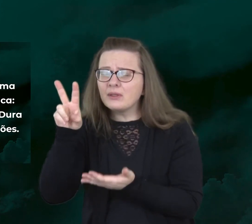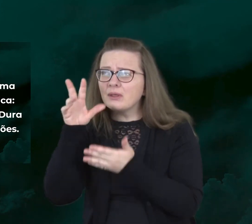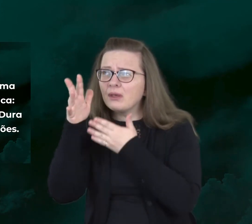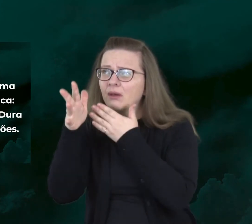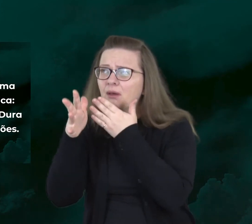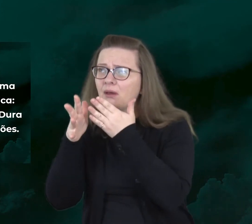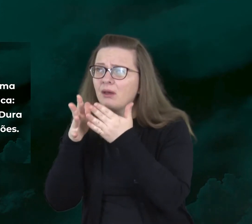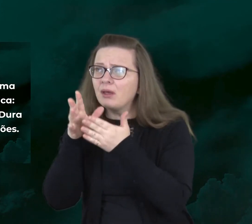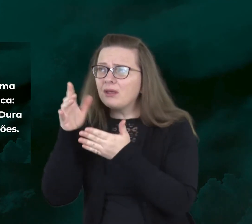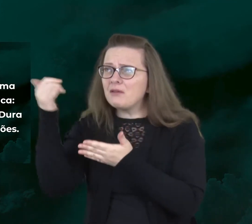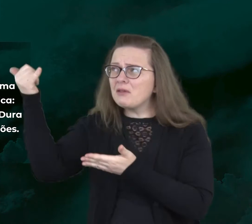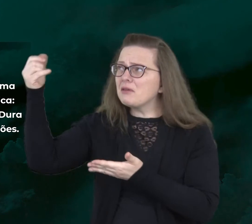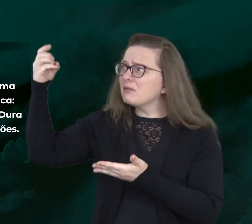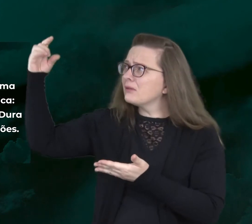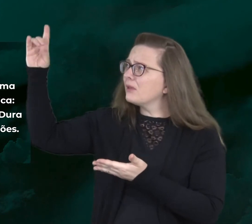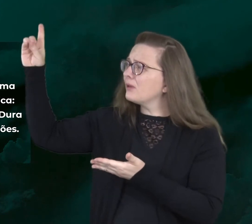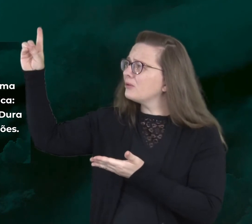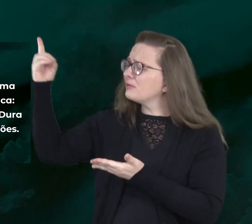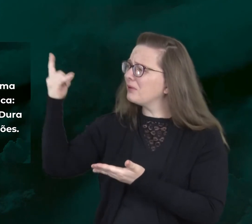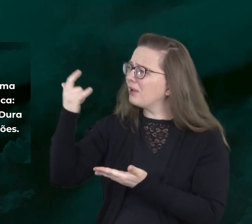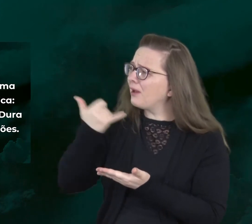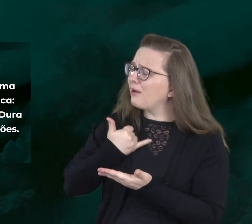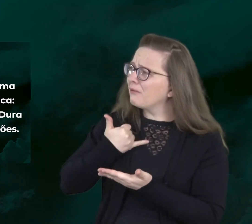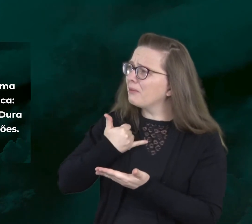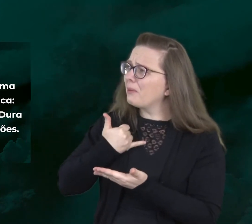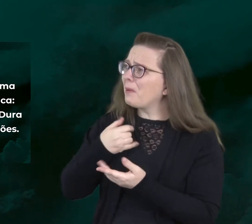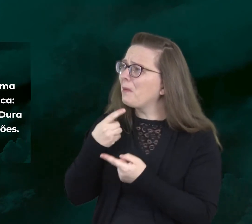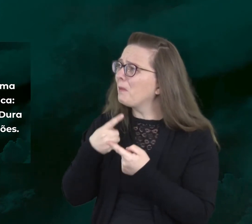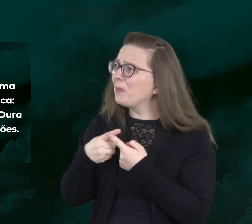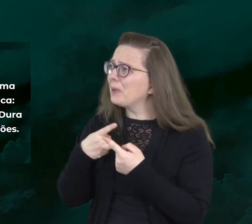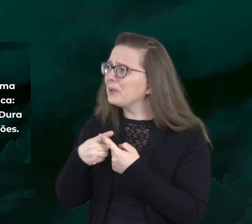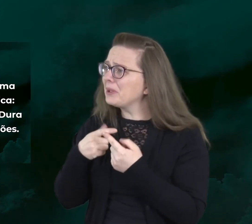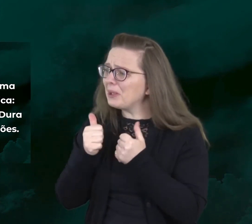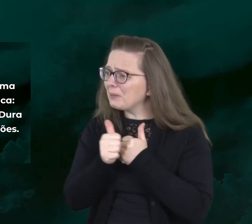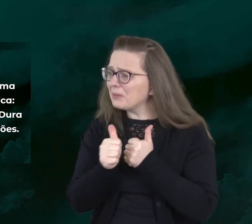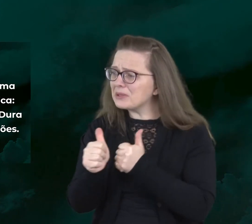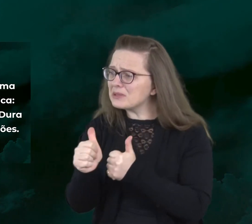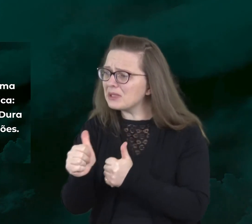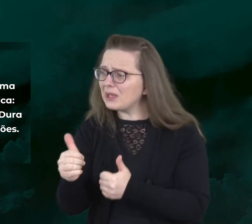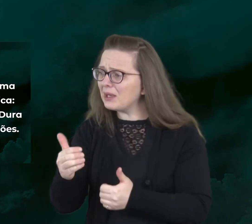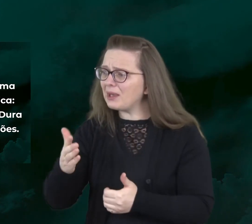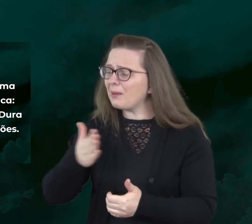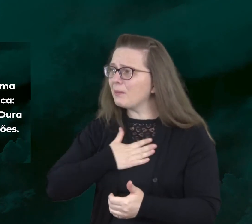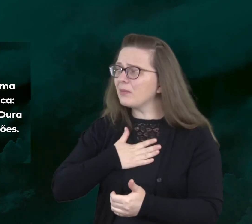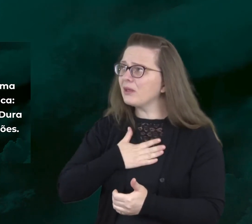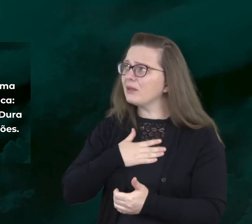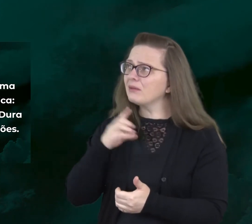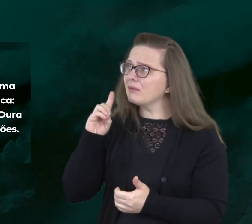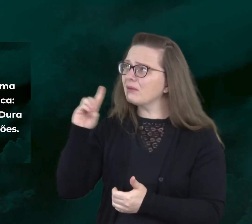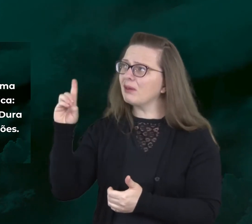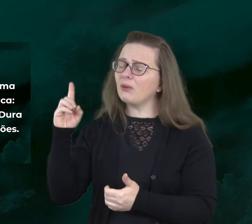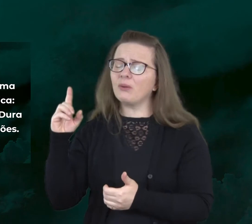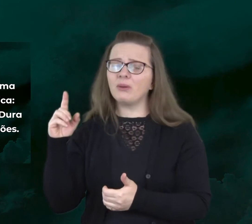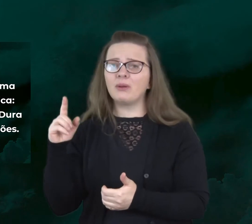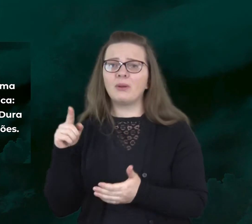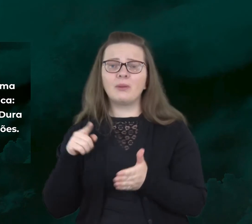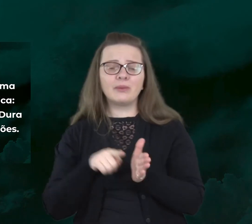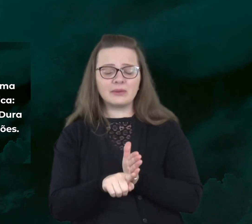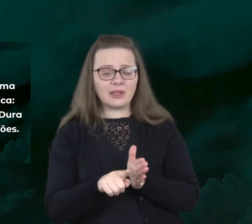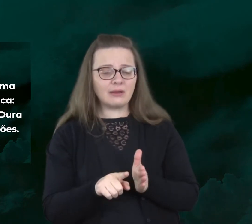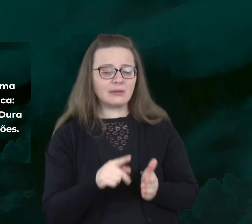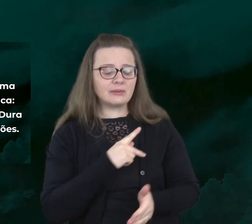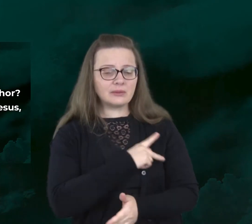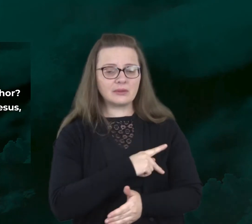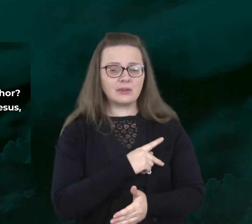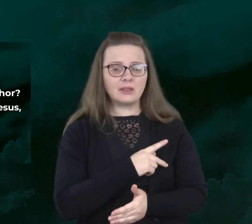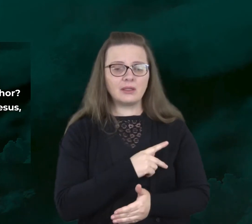hebraica: Saulo, Saulo, por que me persegues? Dura coisa é recalcitrares contra os aguilhões. Então